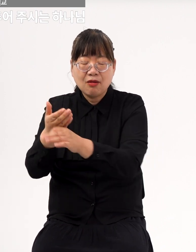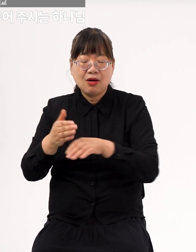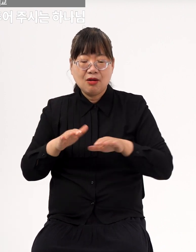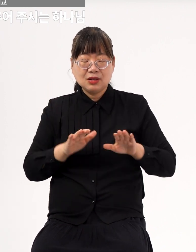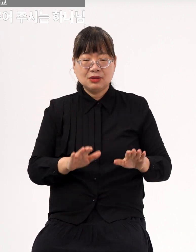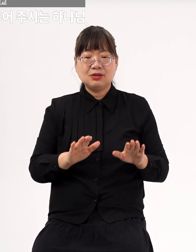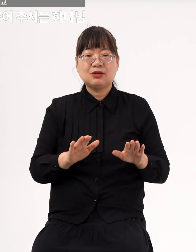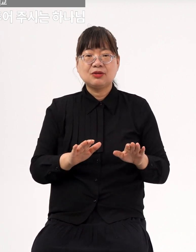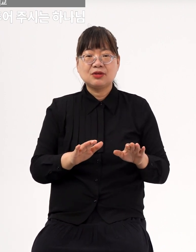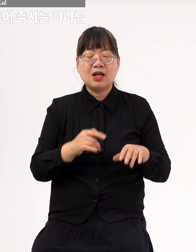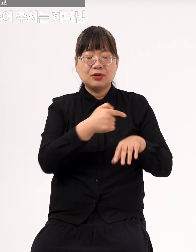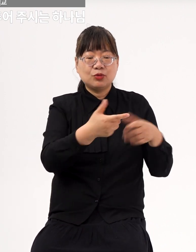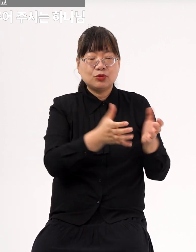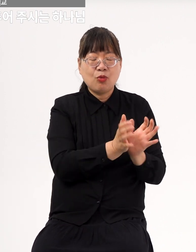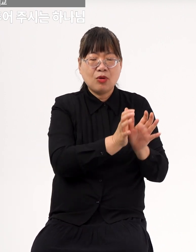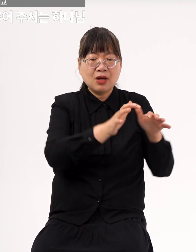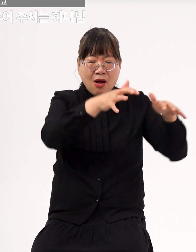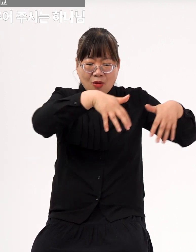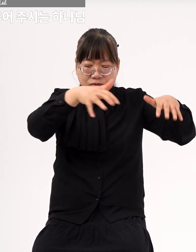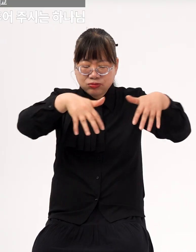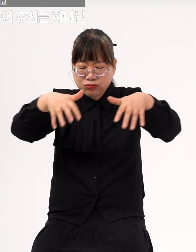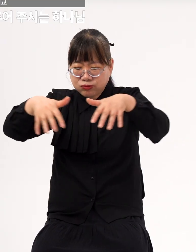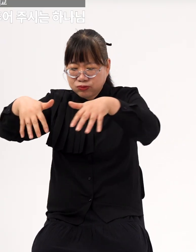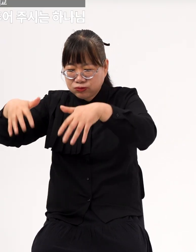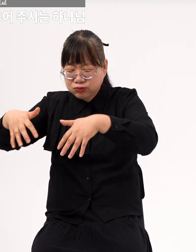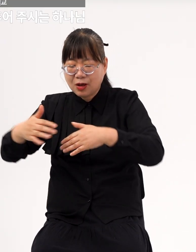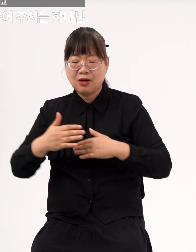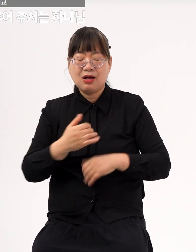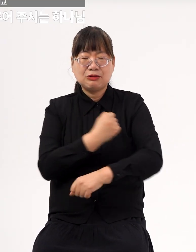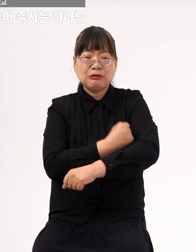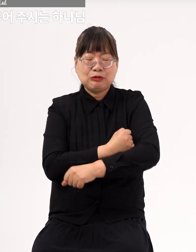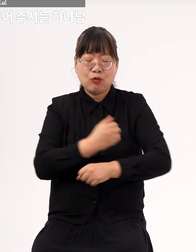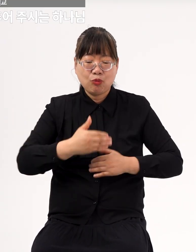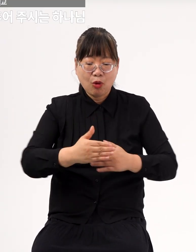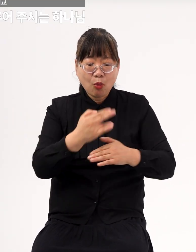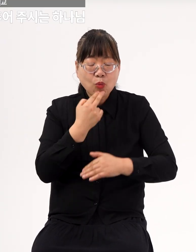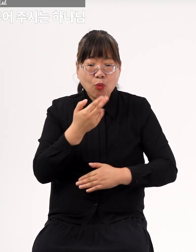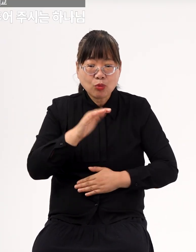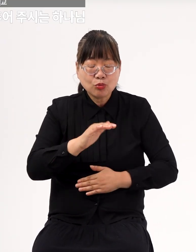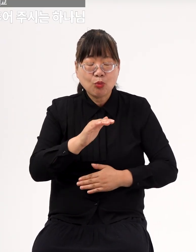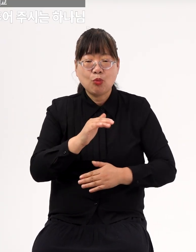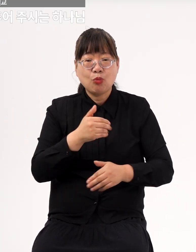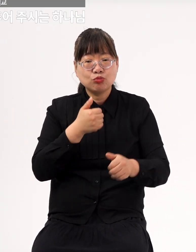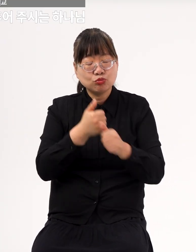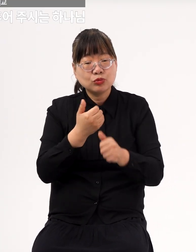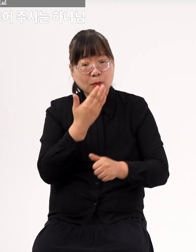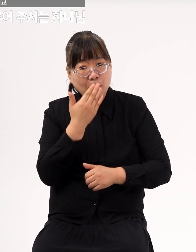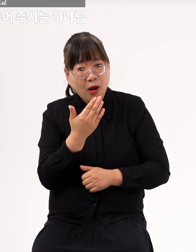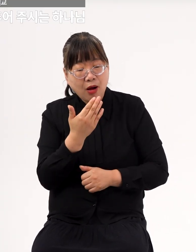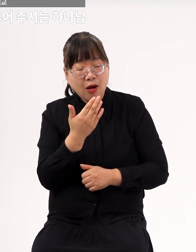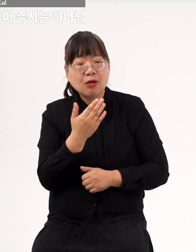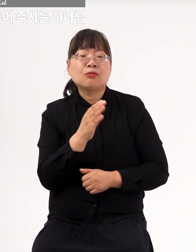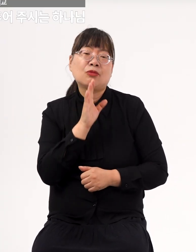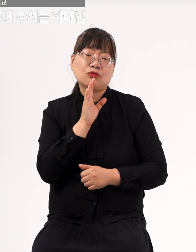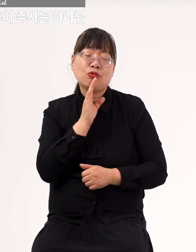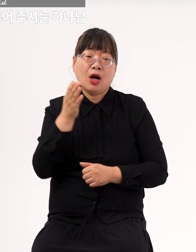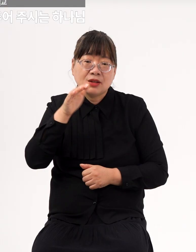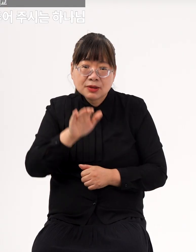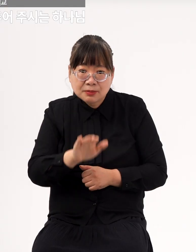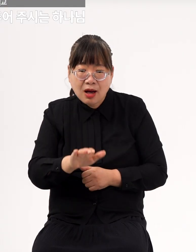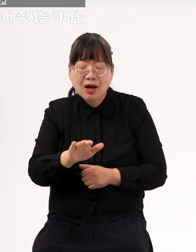지난한 과정을 아니하더라도 승리할 수 없나요? 여기에